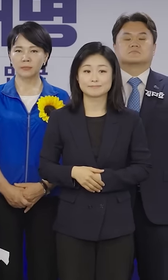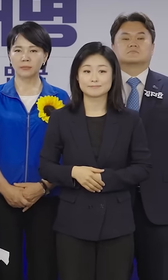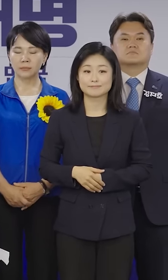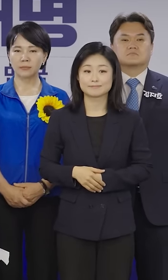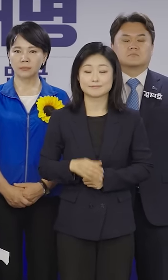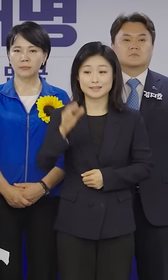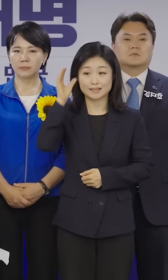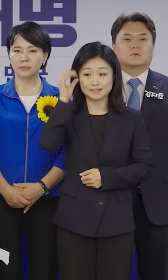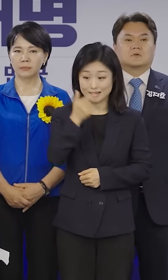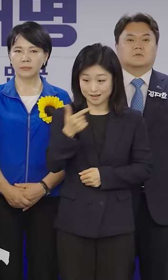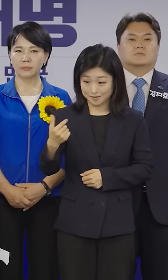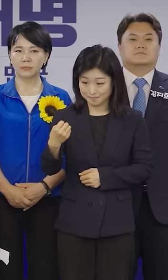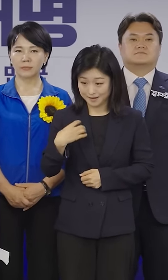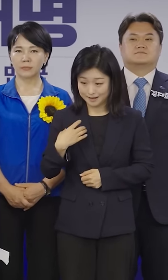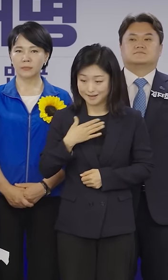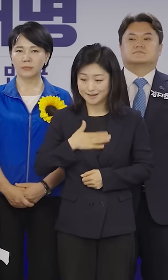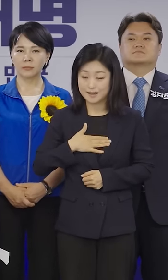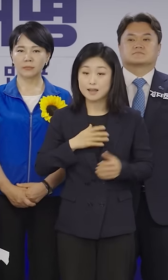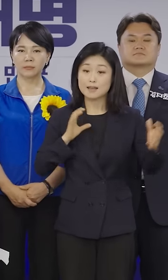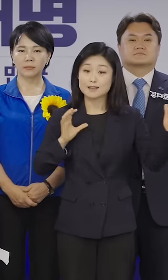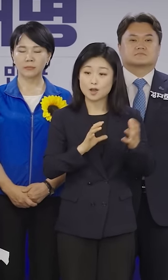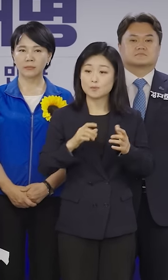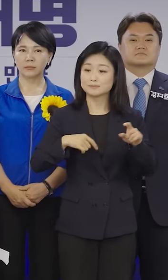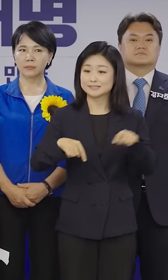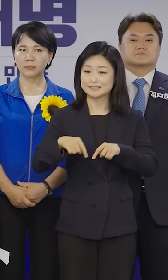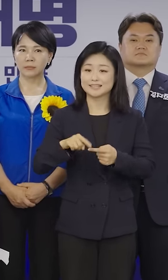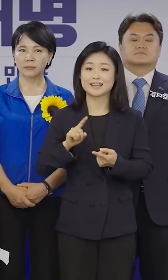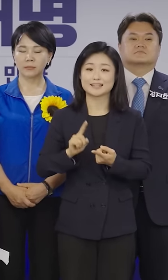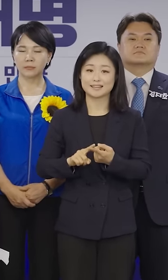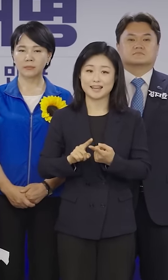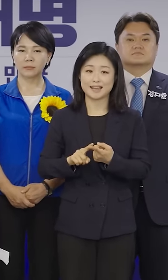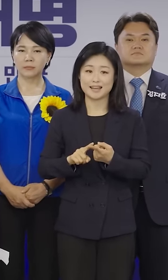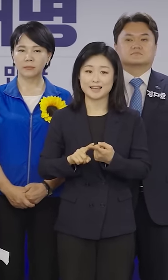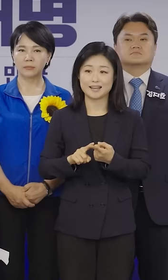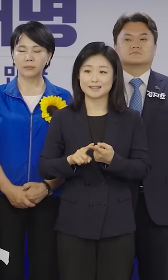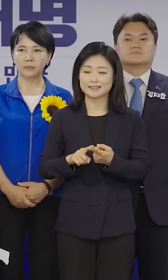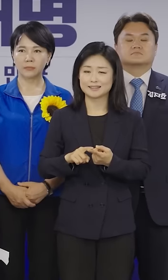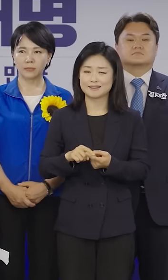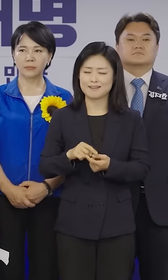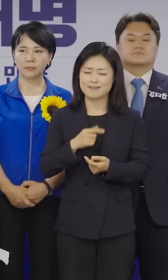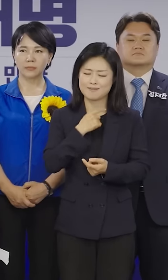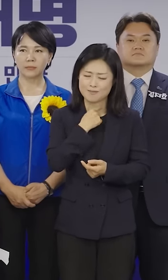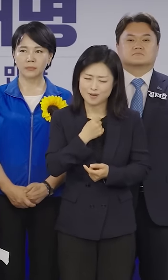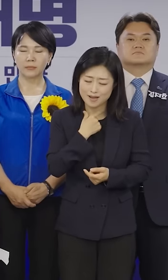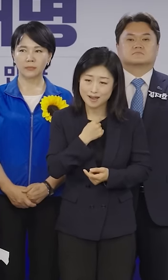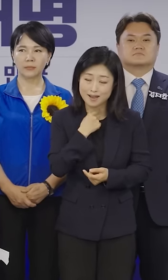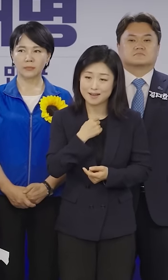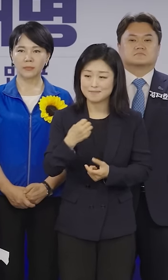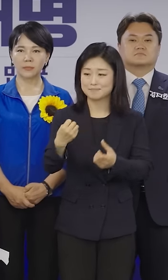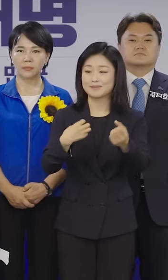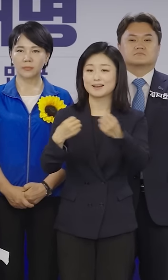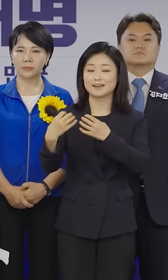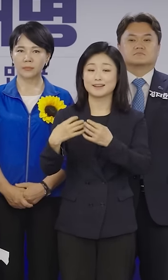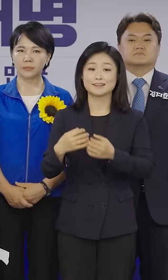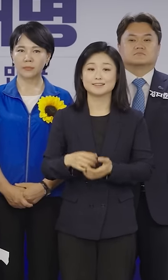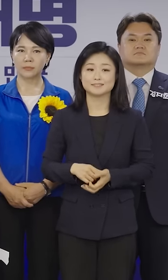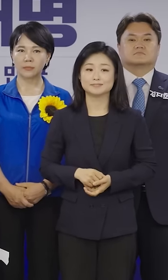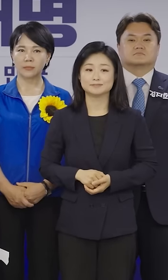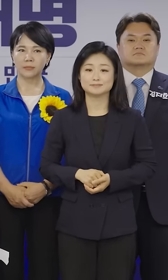이런 기대를 하시다 보니까 협치에 대한 열망이 욕구가 많으신 것